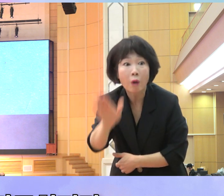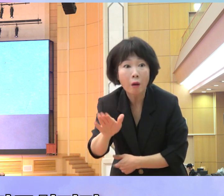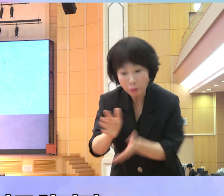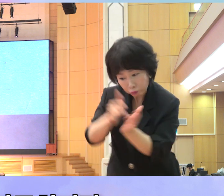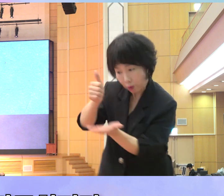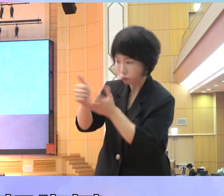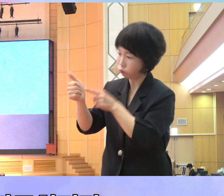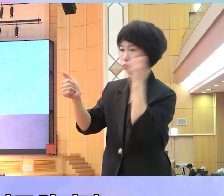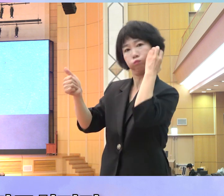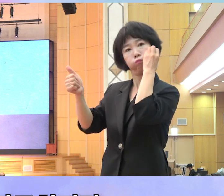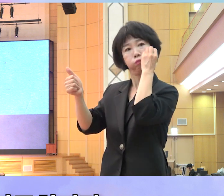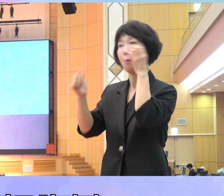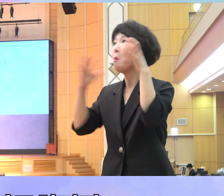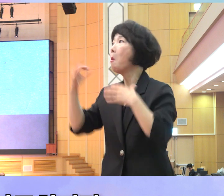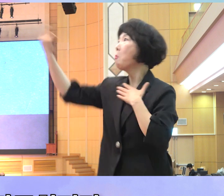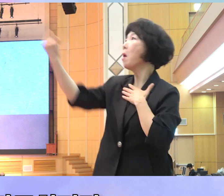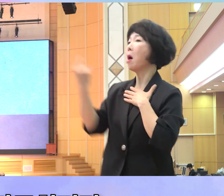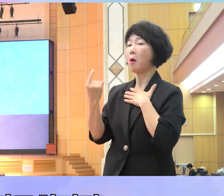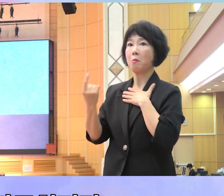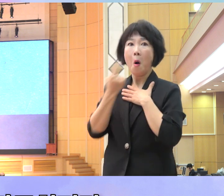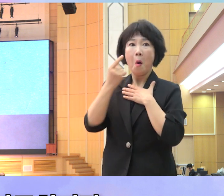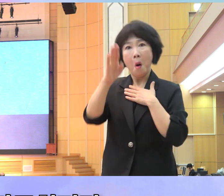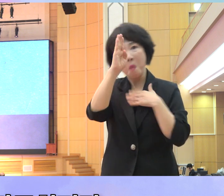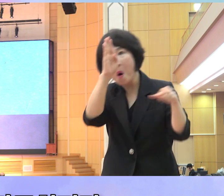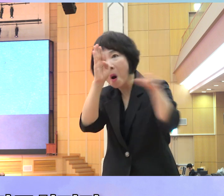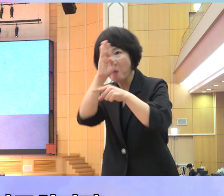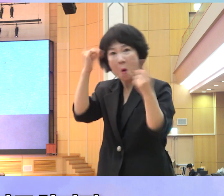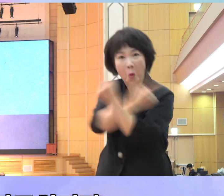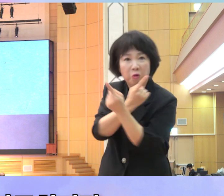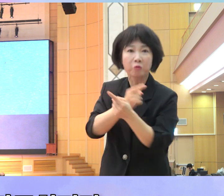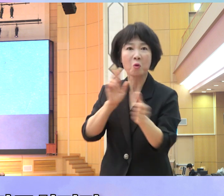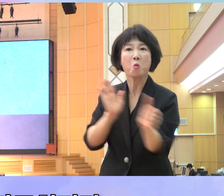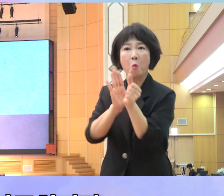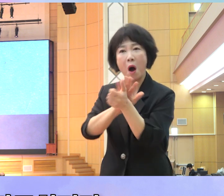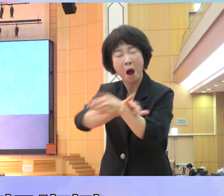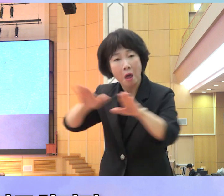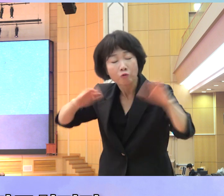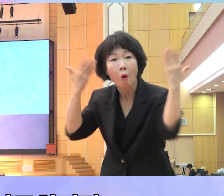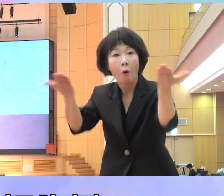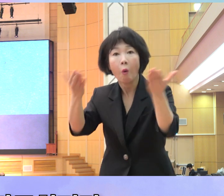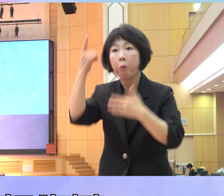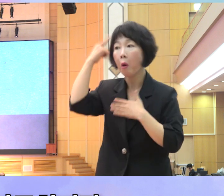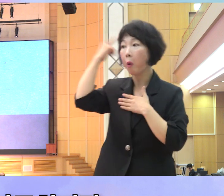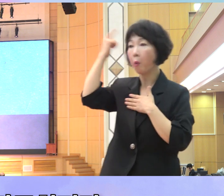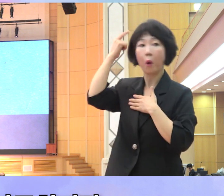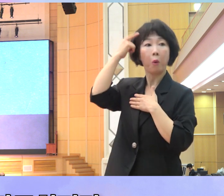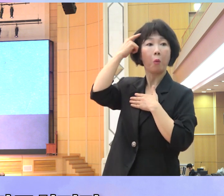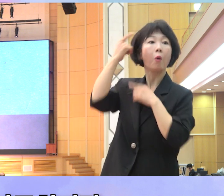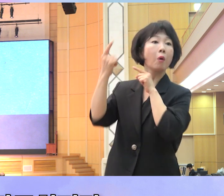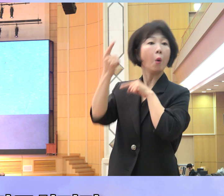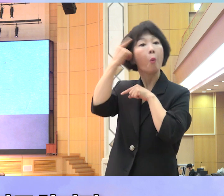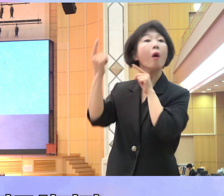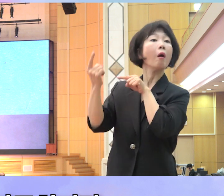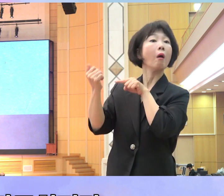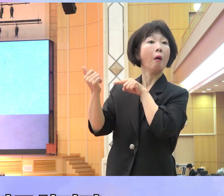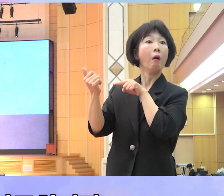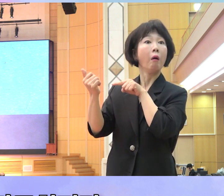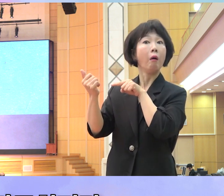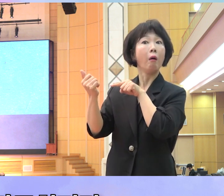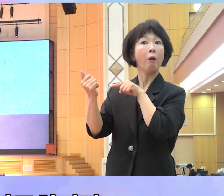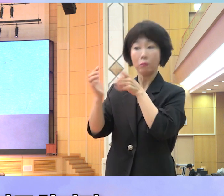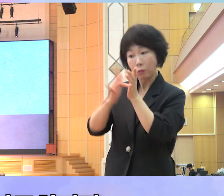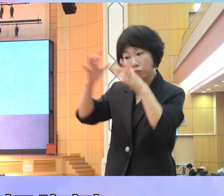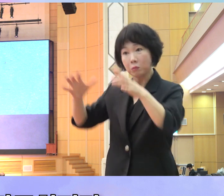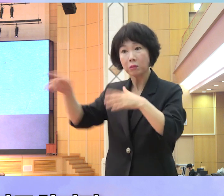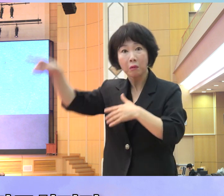왜? 또 하나, 그러면 근본적인 예수님의 사역이 이 땅에 오셔서 십자가를 지시는 건데 왜